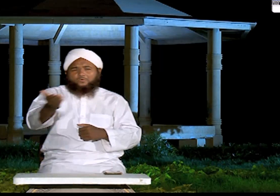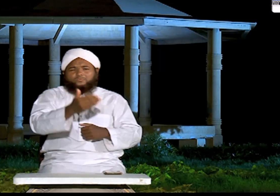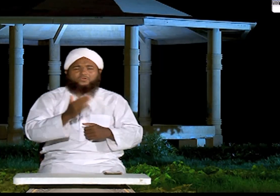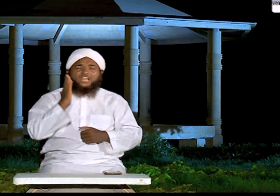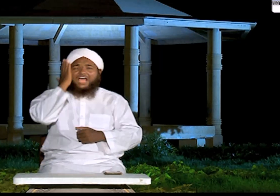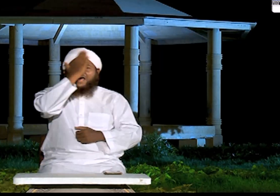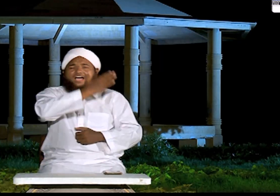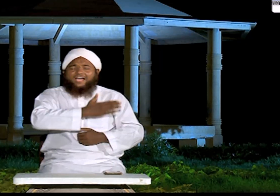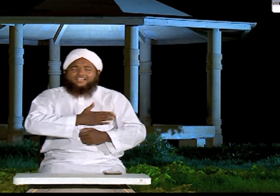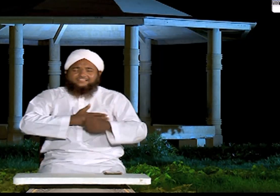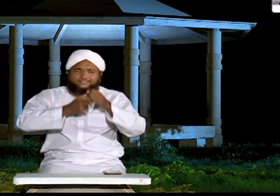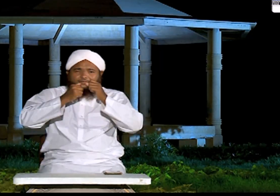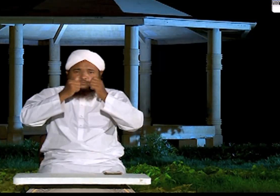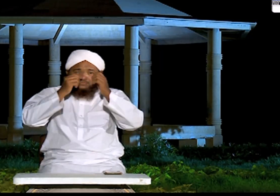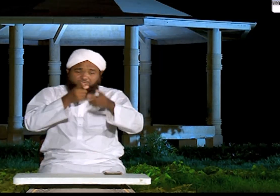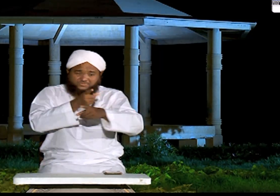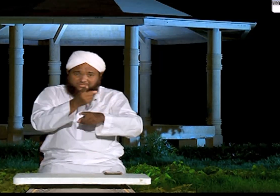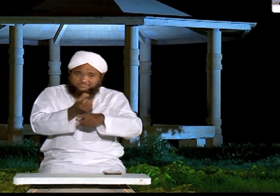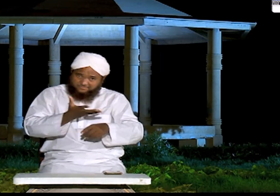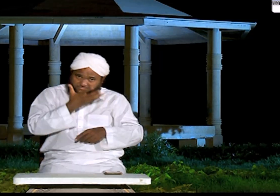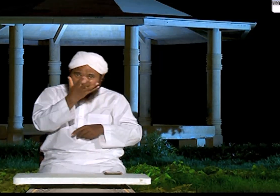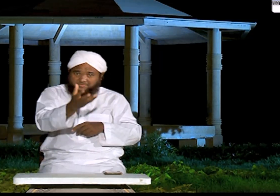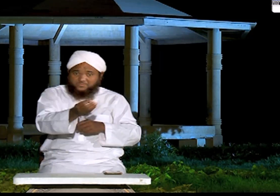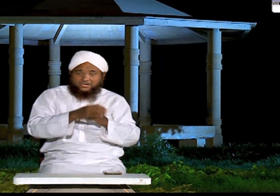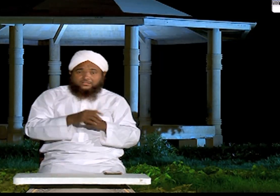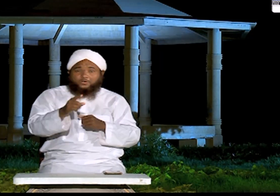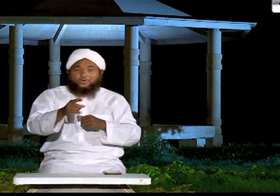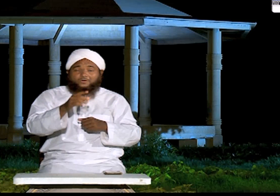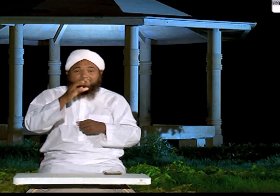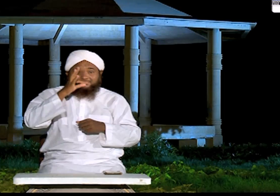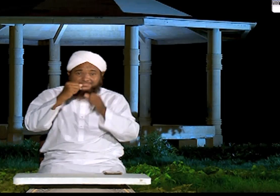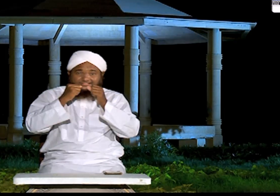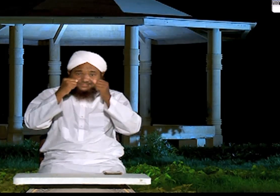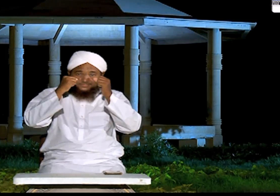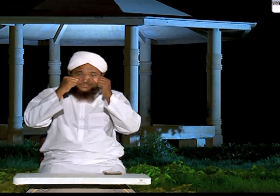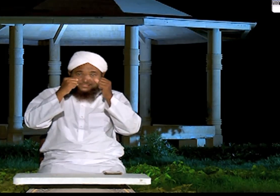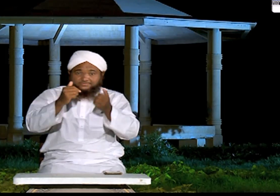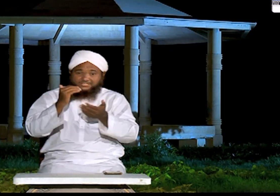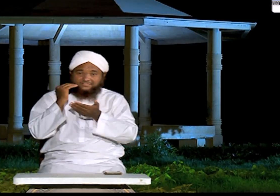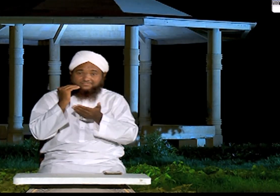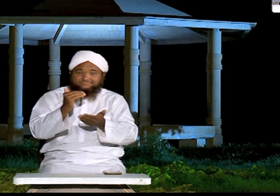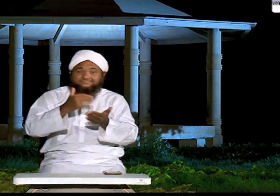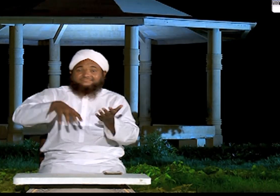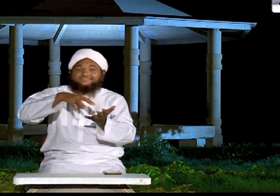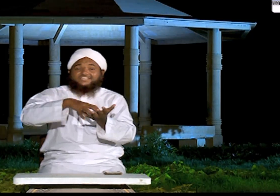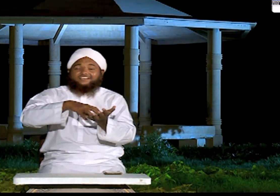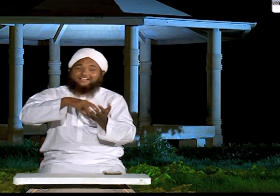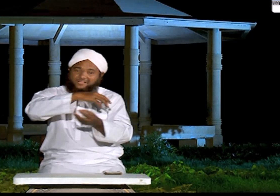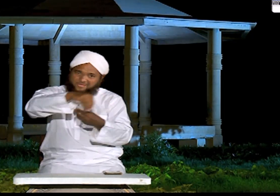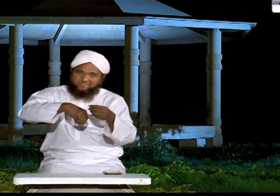الہ الا اللہ کی دعوت دیں گے ولادت شریف شہر مکہ میں ہوگی اور حجرت سے مدینہ منورہ